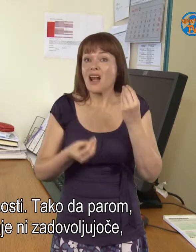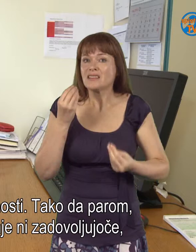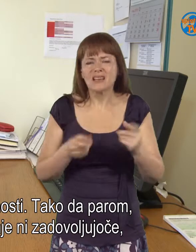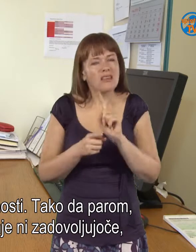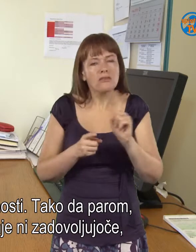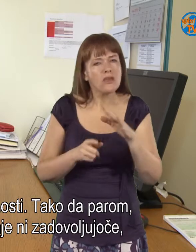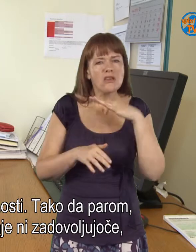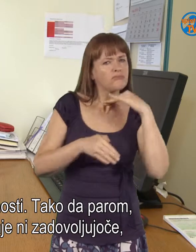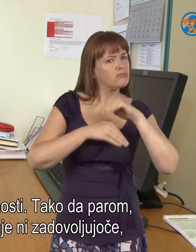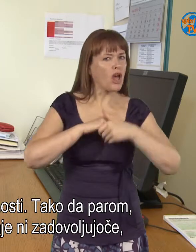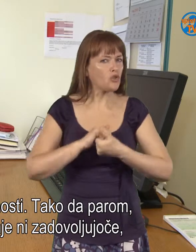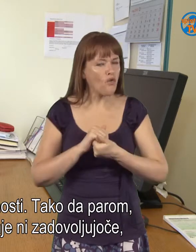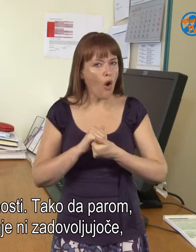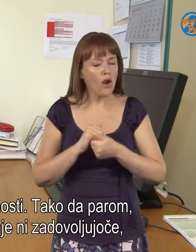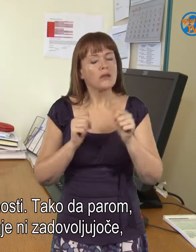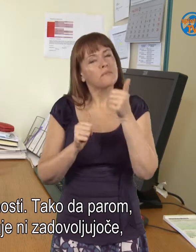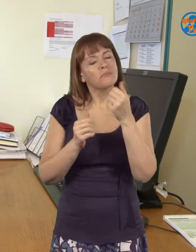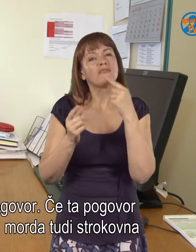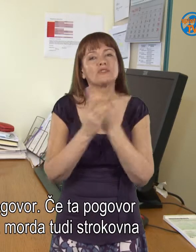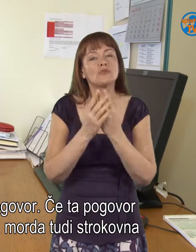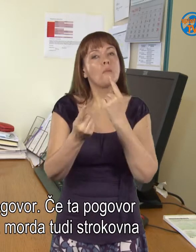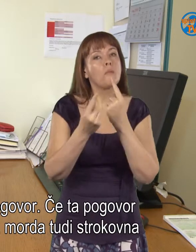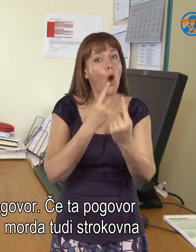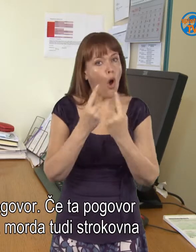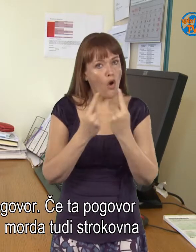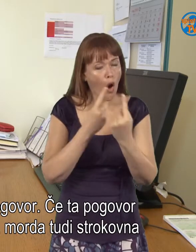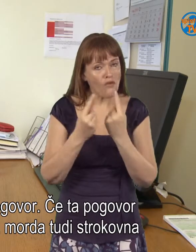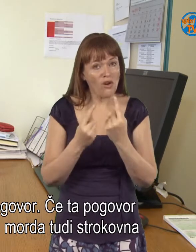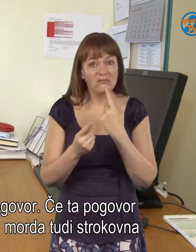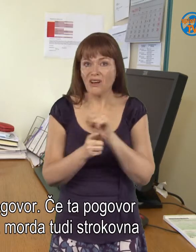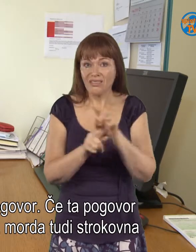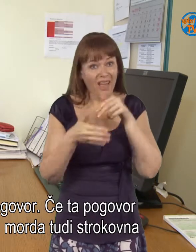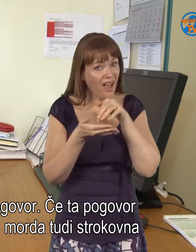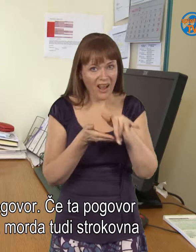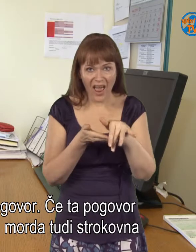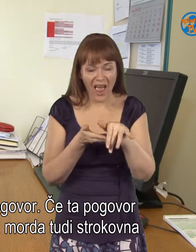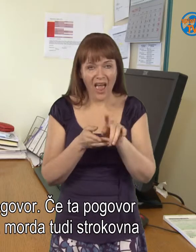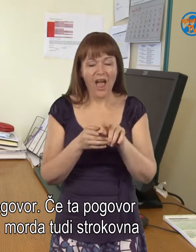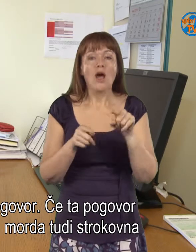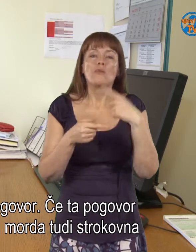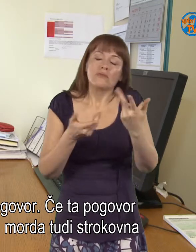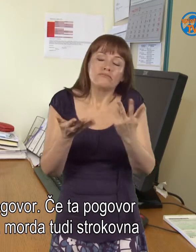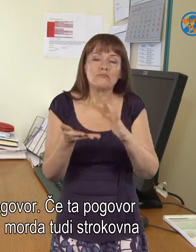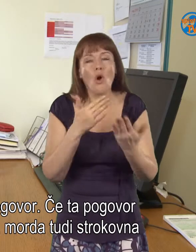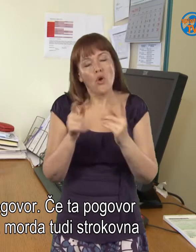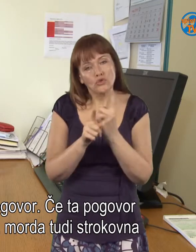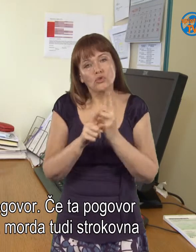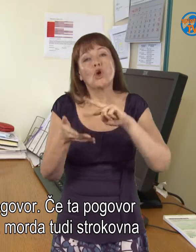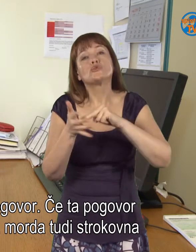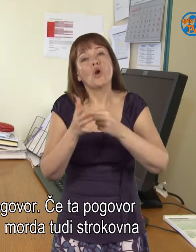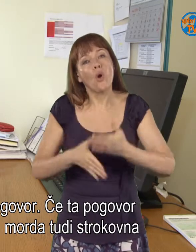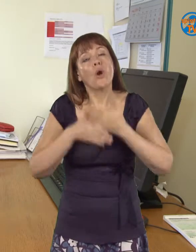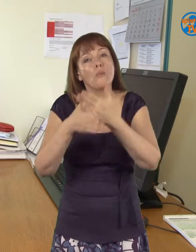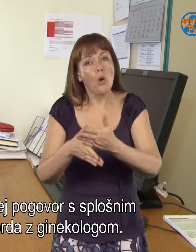spolno življenje ni zadovoljujoče, svetujem najprej pogovor, če ta pogovor med njima ne steče, morda tudi kako strokovno